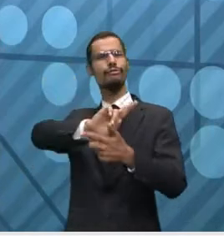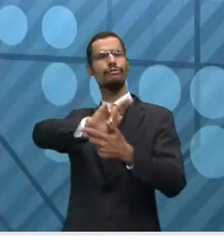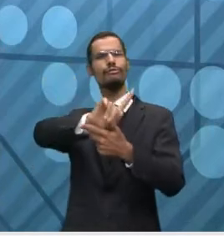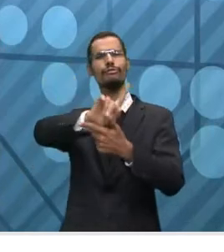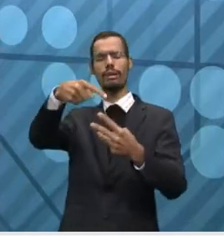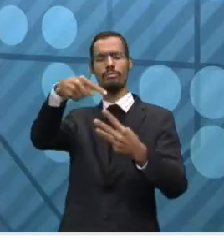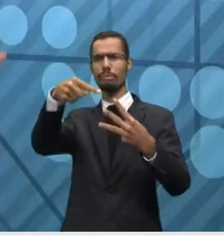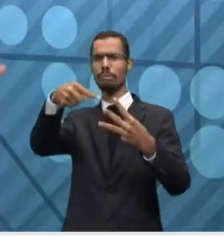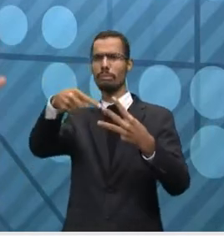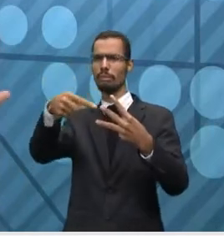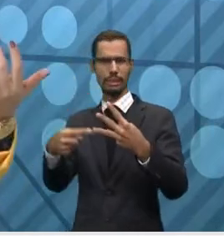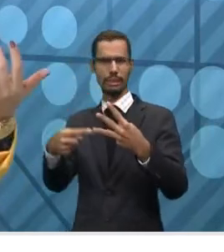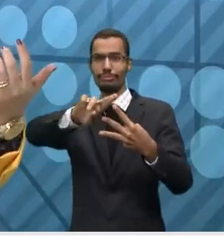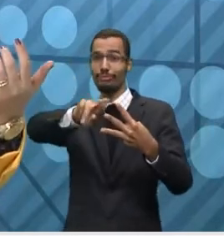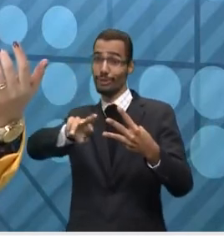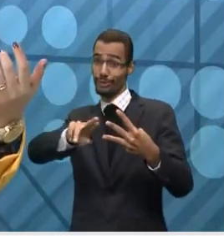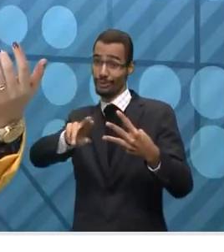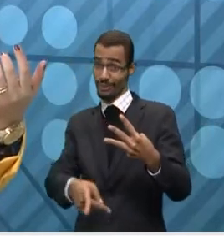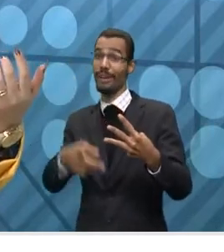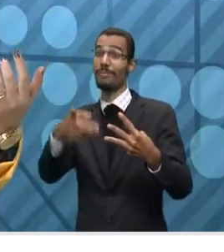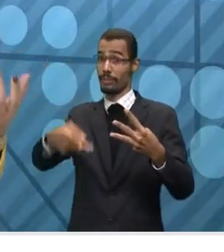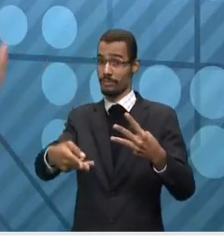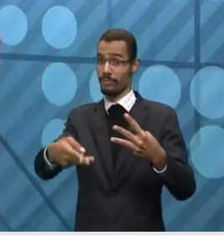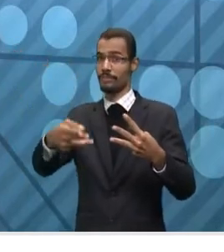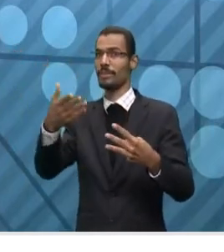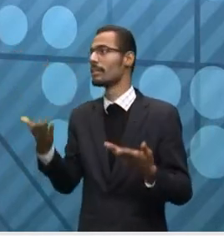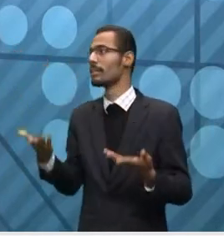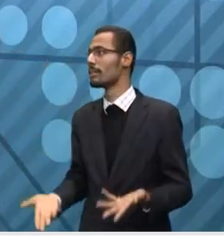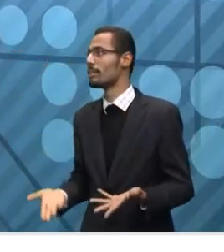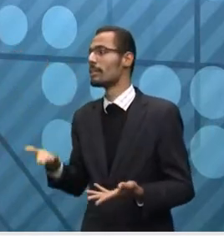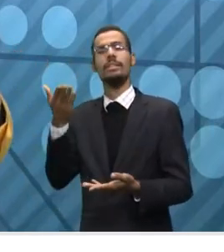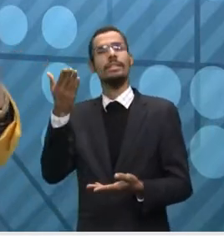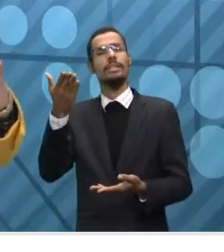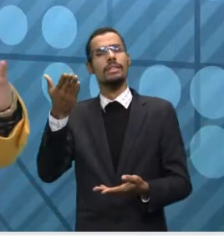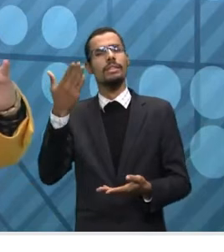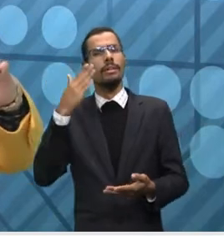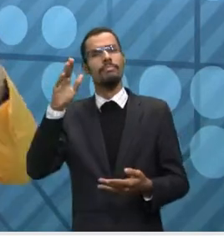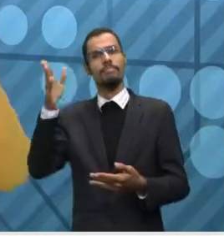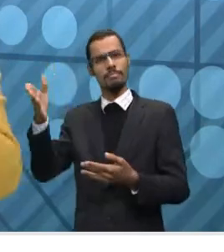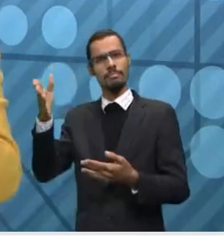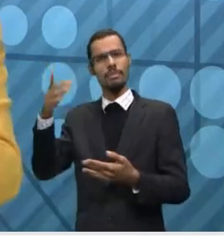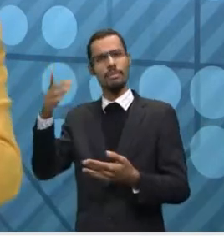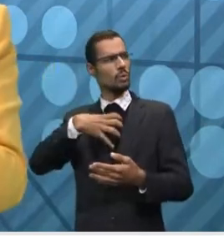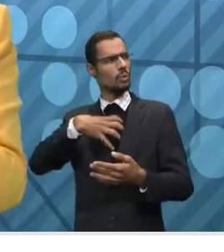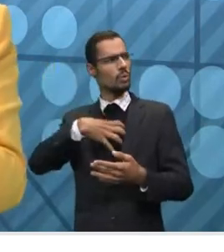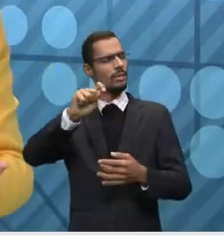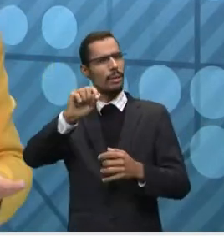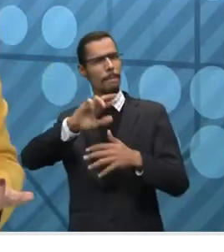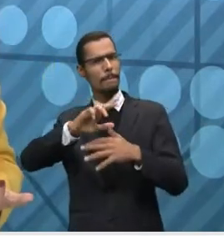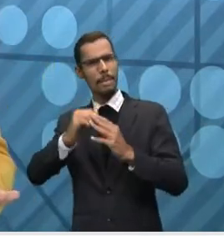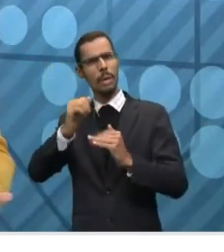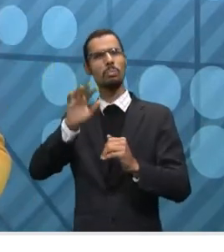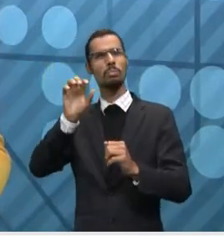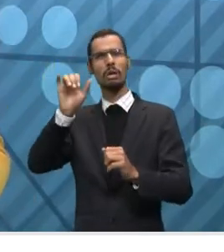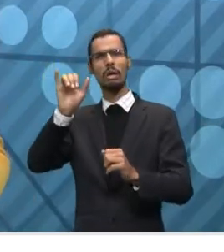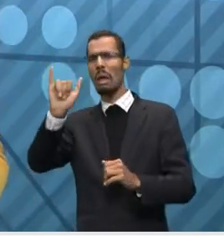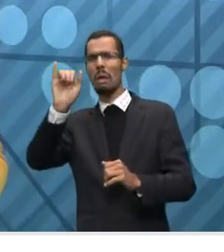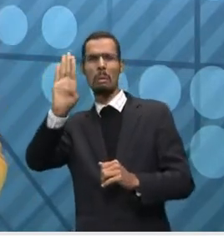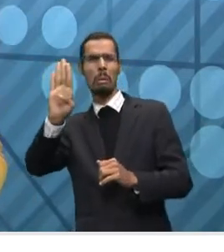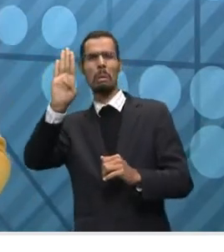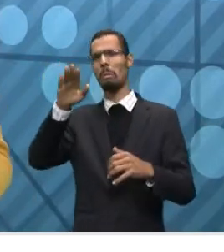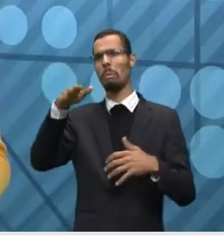realizamos 3 sinais diferentes. Então, configuração de mãos é a forma da mão, que pode ser esta, pode